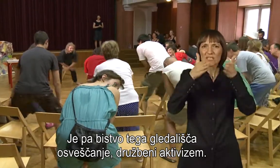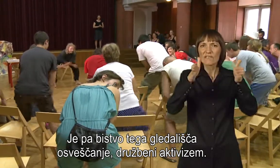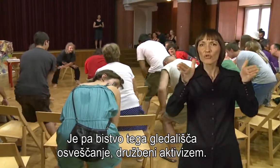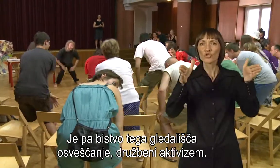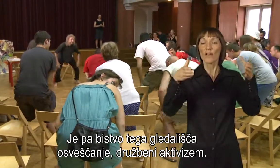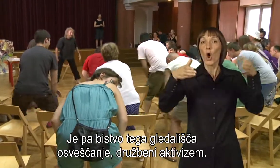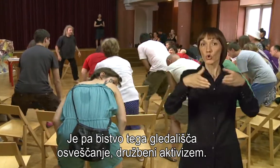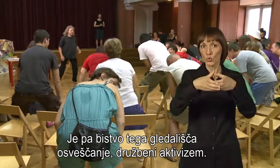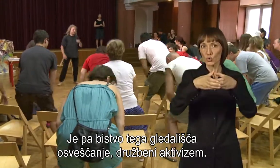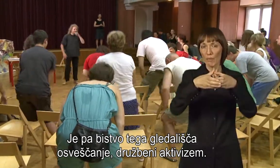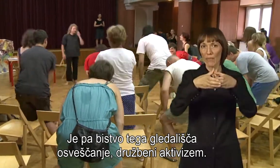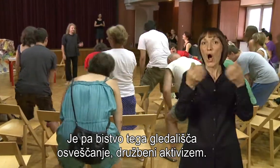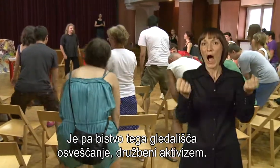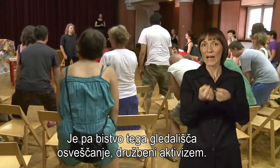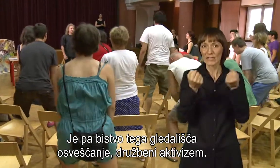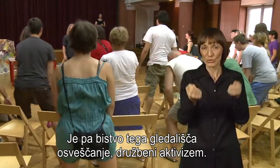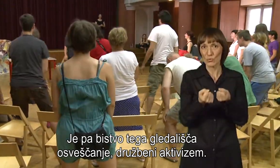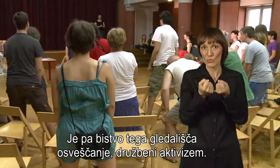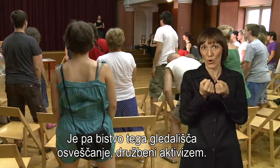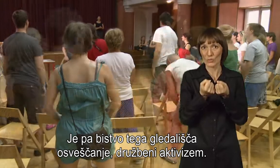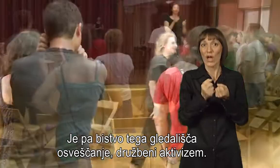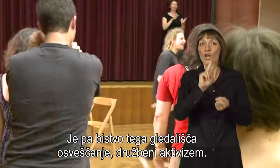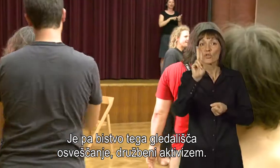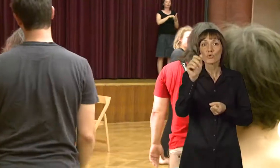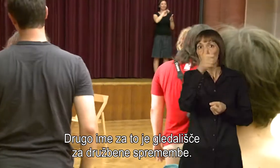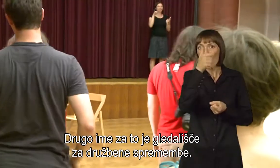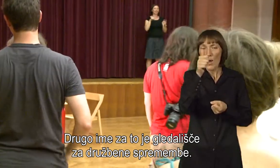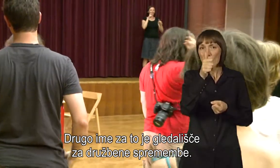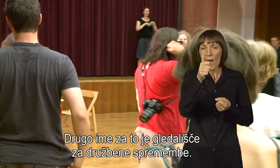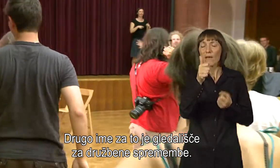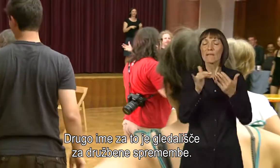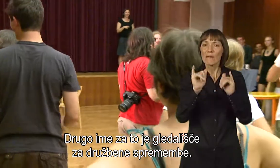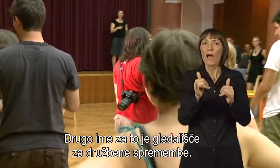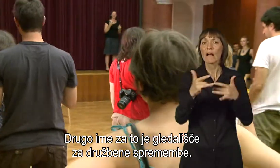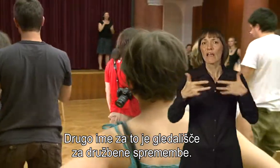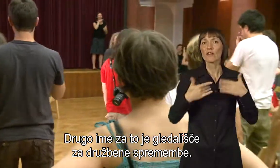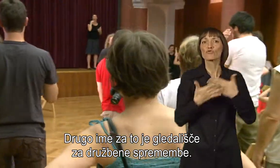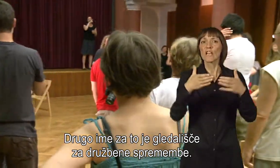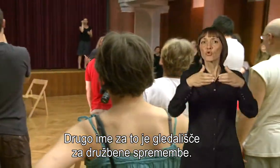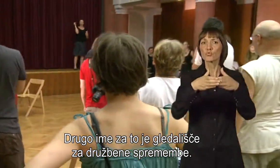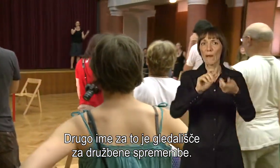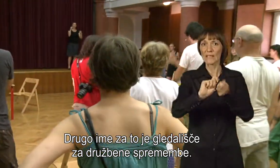neko osveščanje, se pravi nek družbeni aktivizem, tudi drugo ime za to je Gledališče za družbene spremembe.